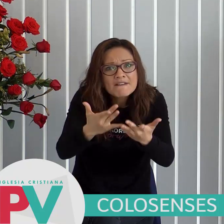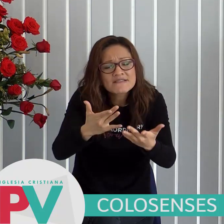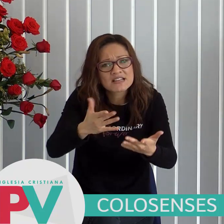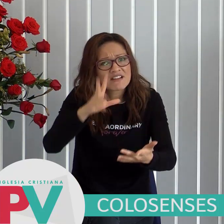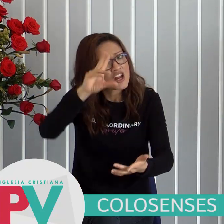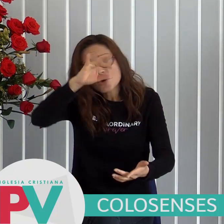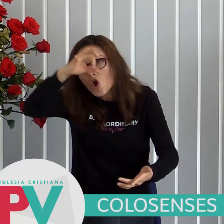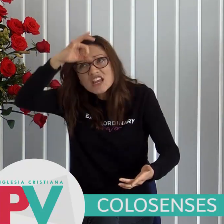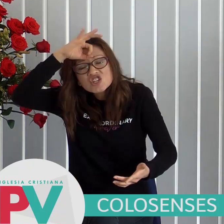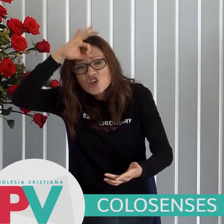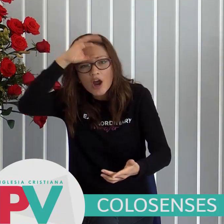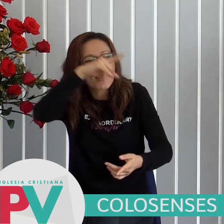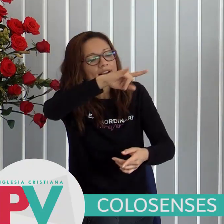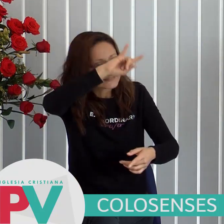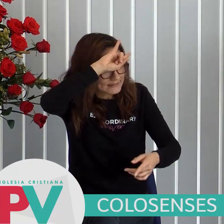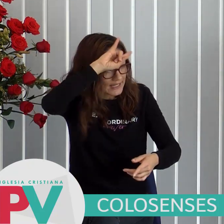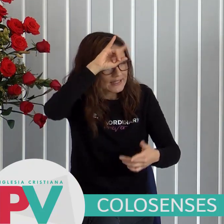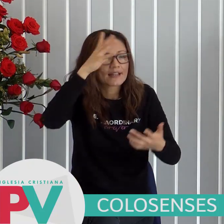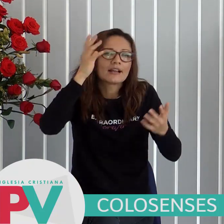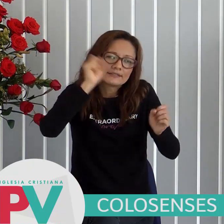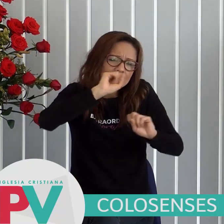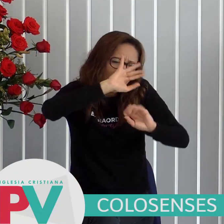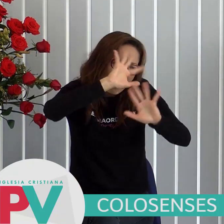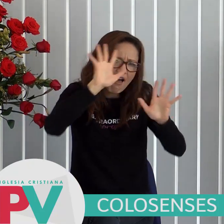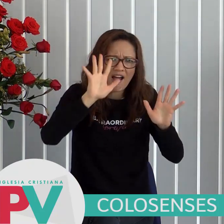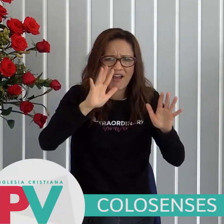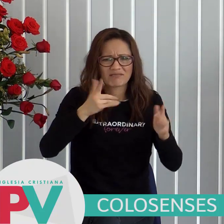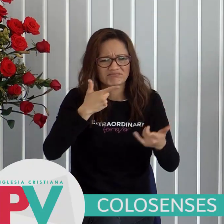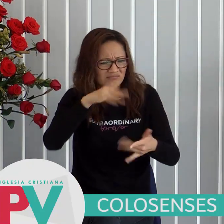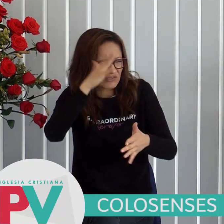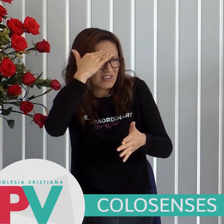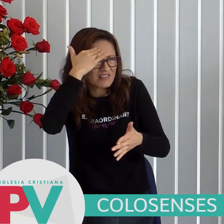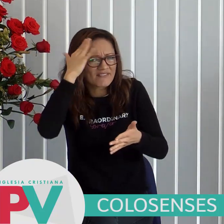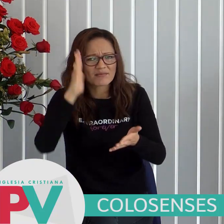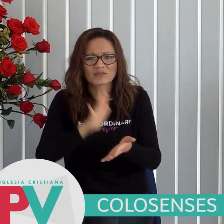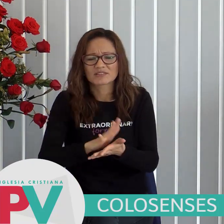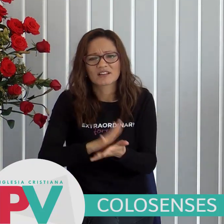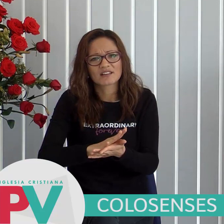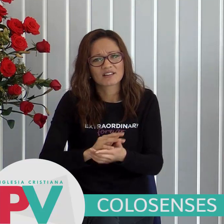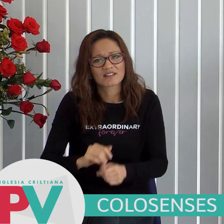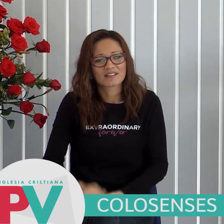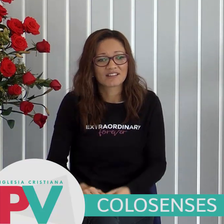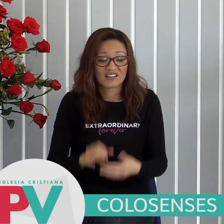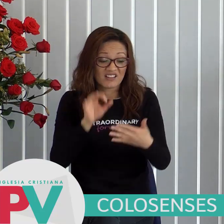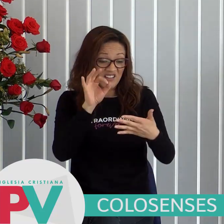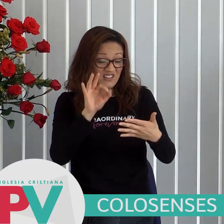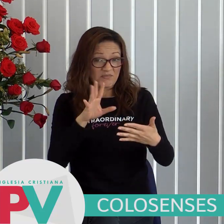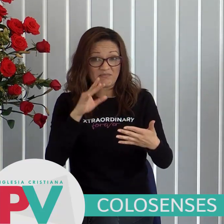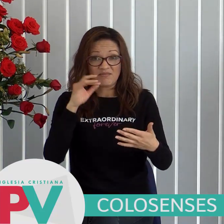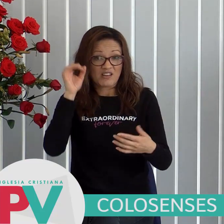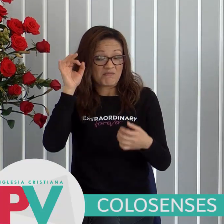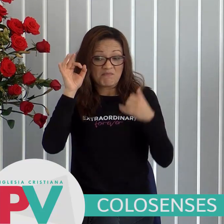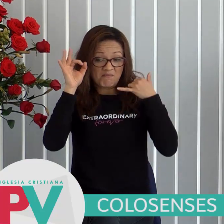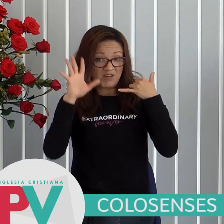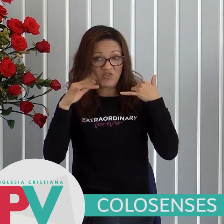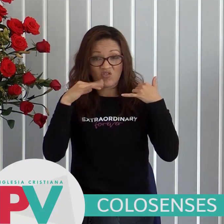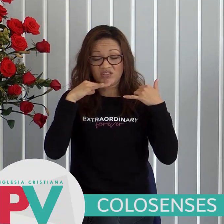No ignoramos sus maquinaciones. Chao. Ay, el pastor tan grosero.